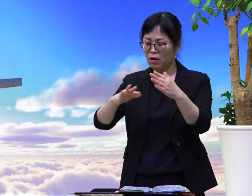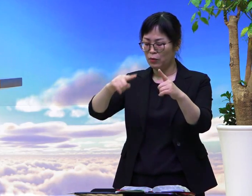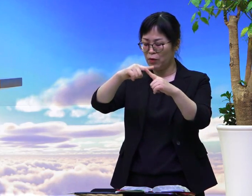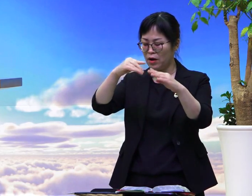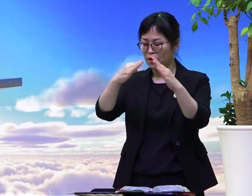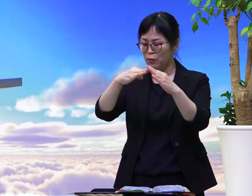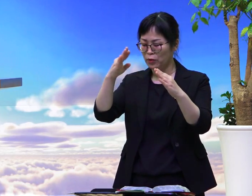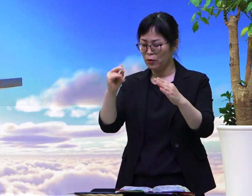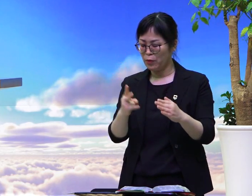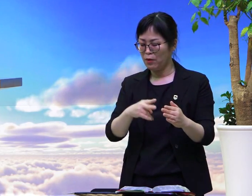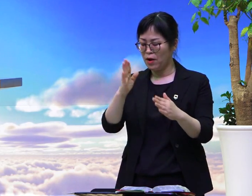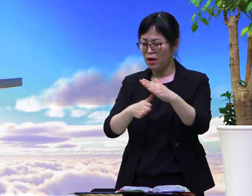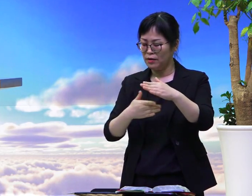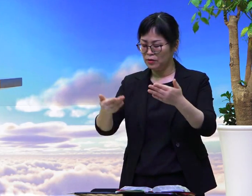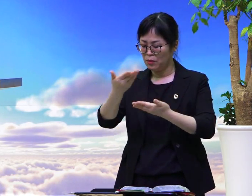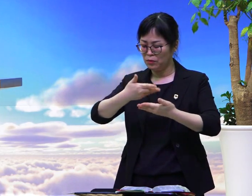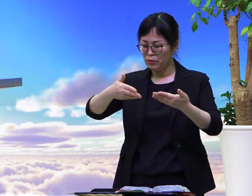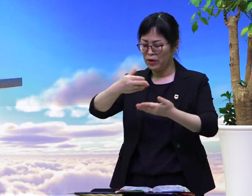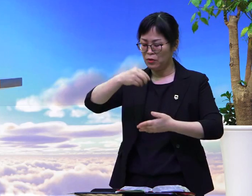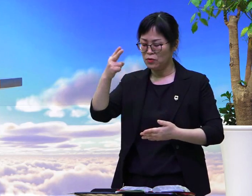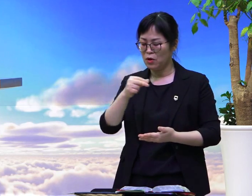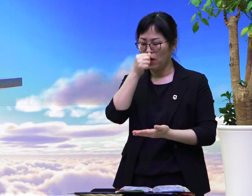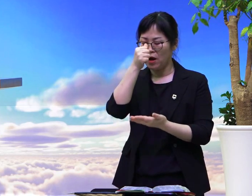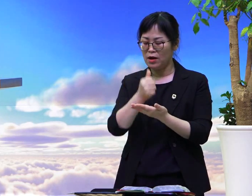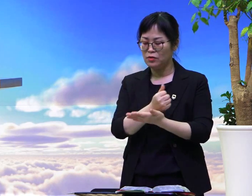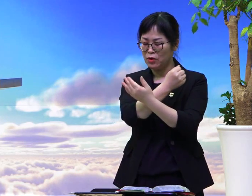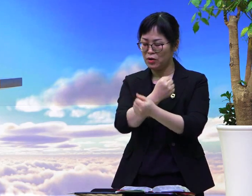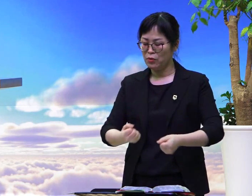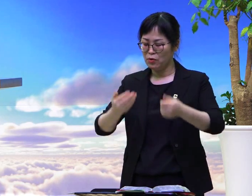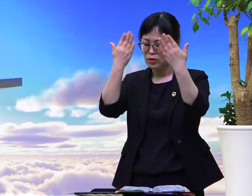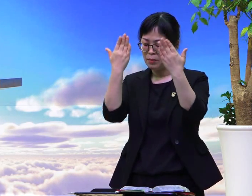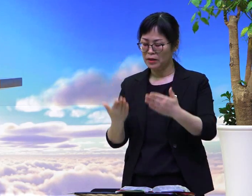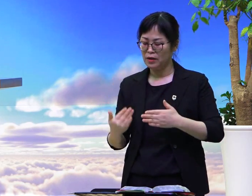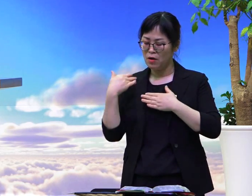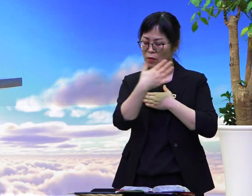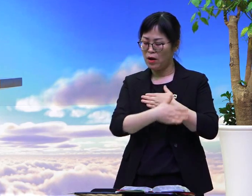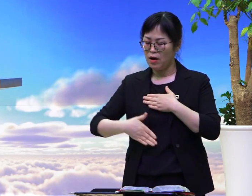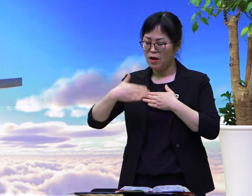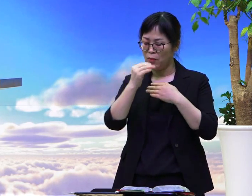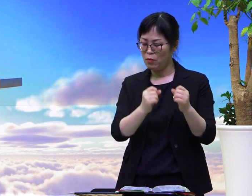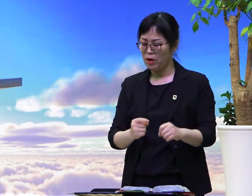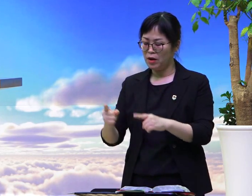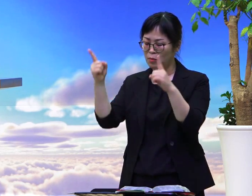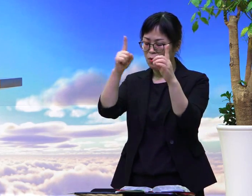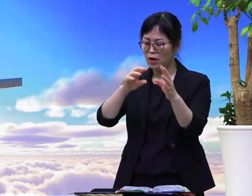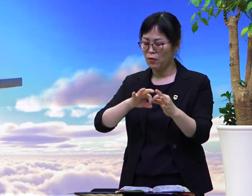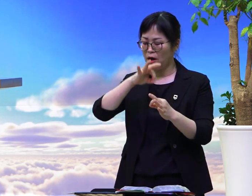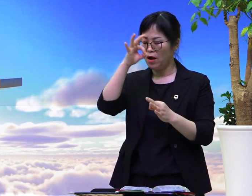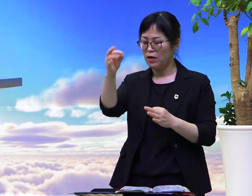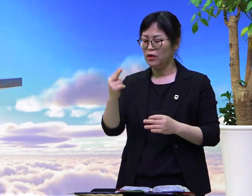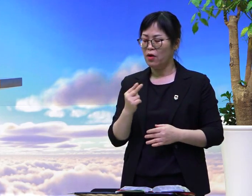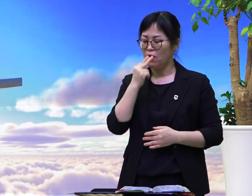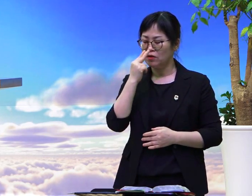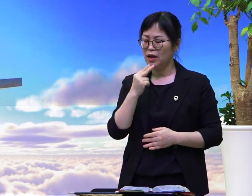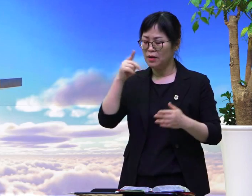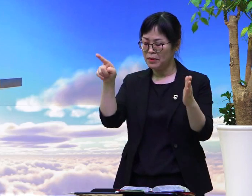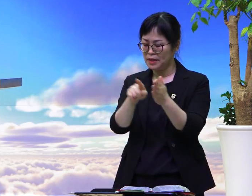믿으며 거룩한 공교회와 성도의 교제와 죄를 용서받는 것과 몸의